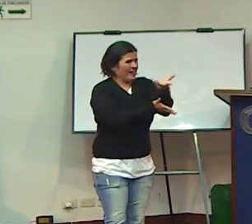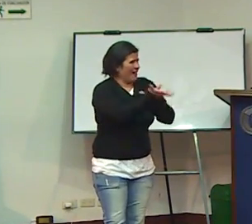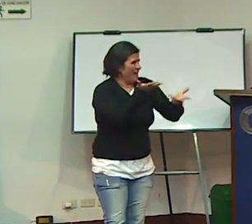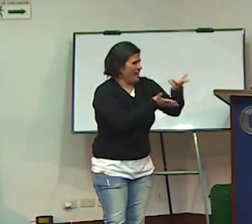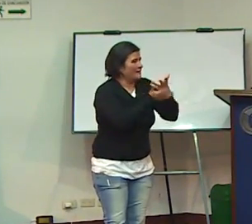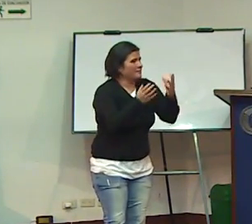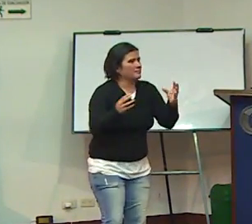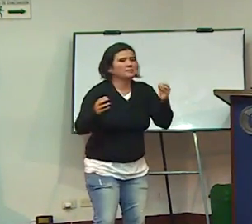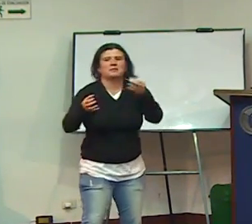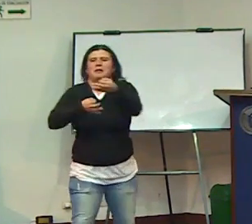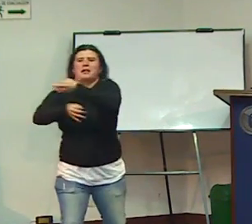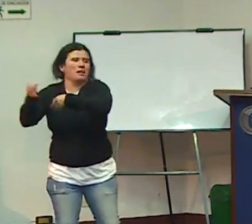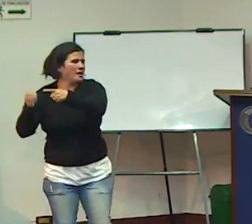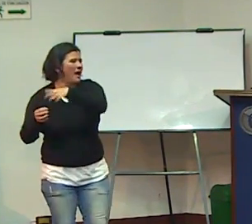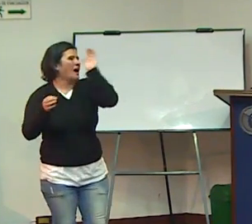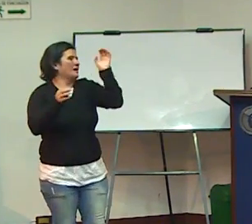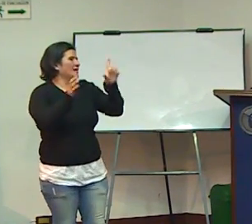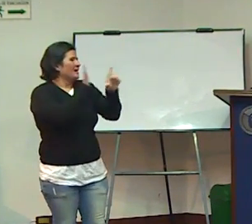persona que me acaba de decir.